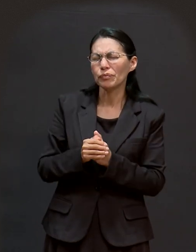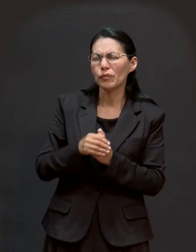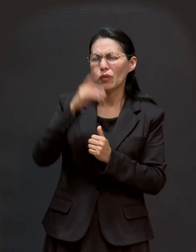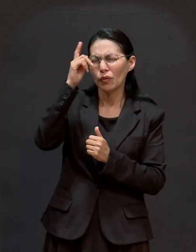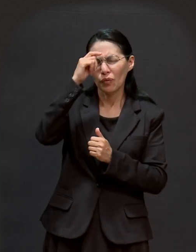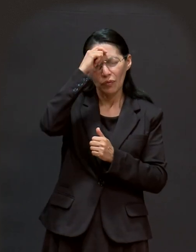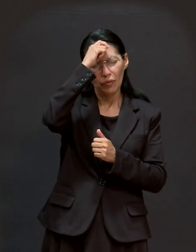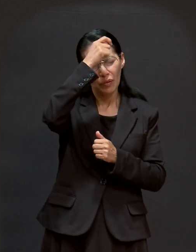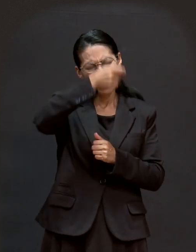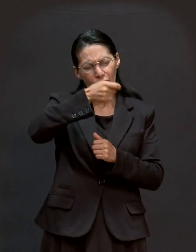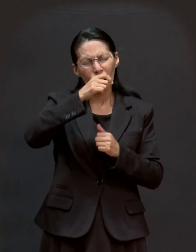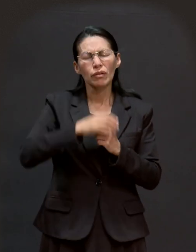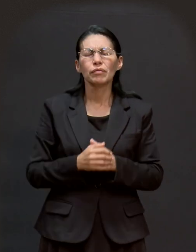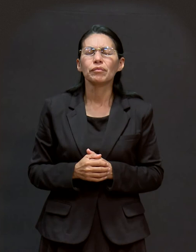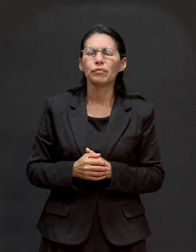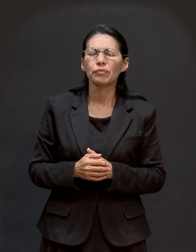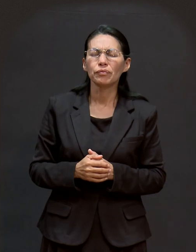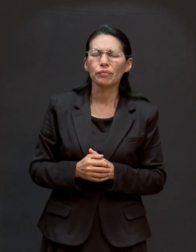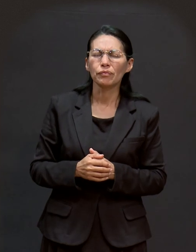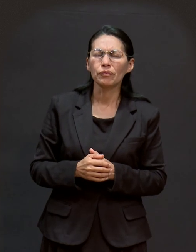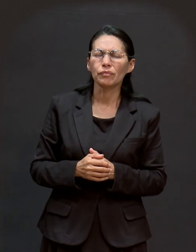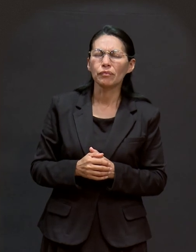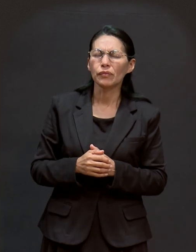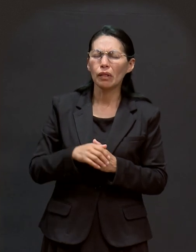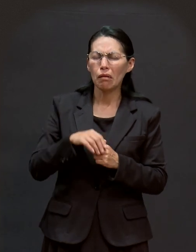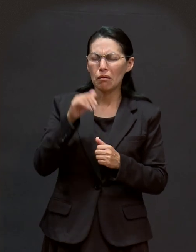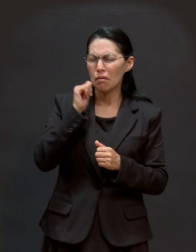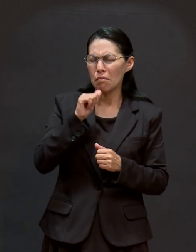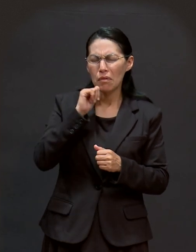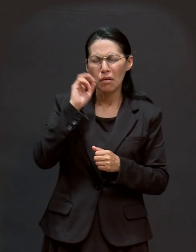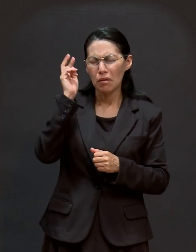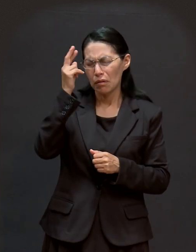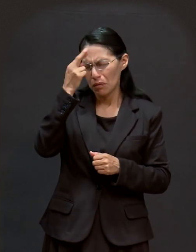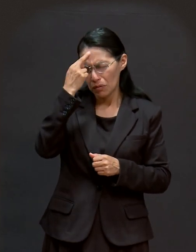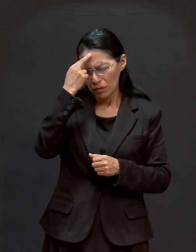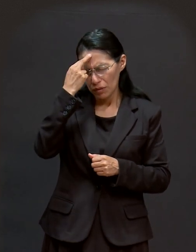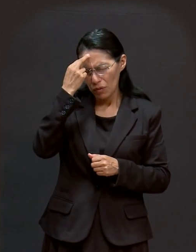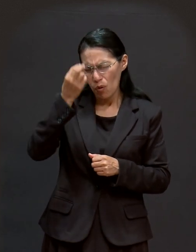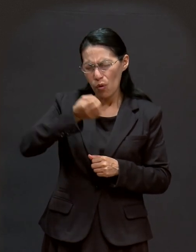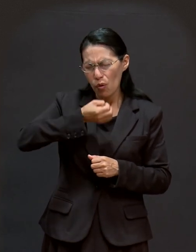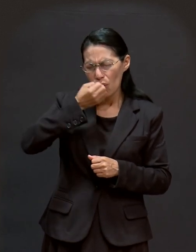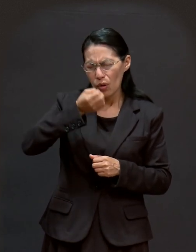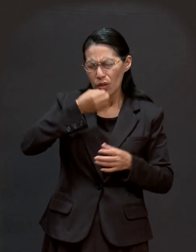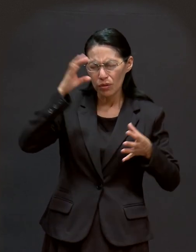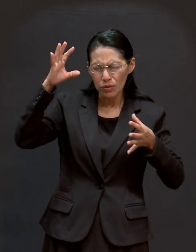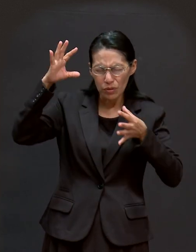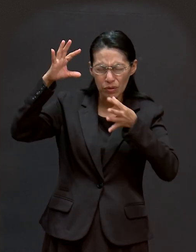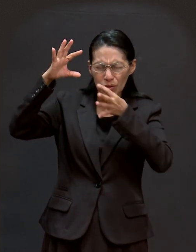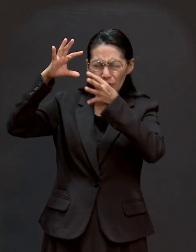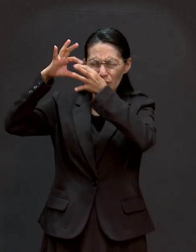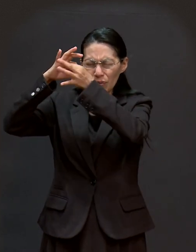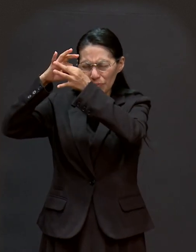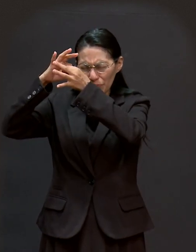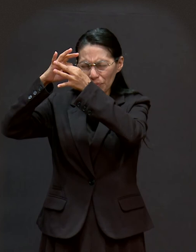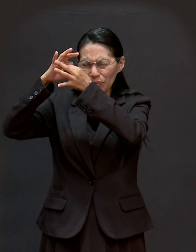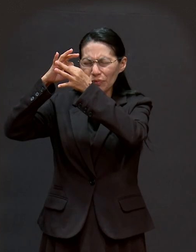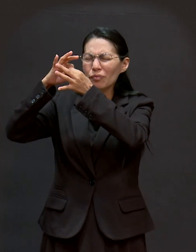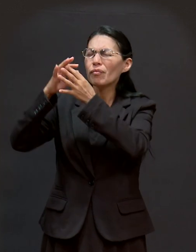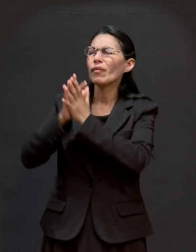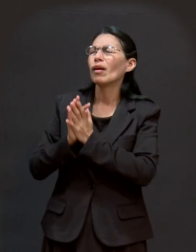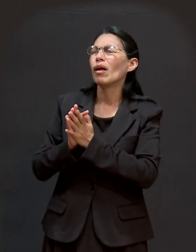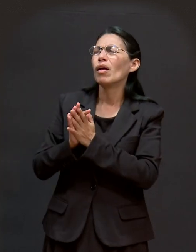bendición y ayudarnos para recordar continuamente que la oración es un camino para acercarnos a ti